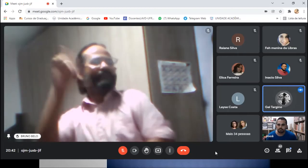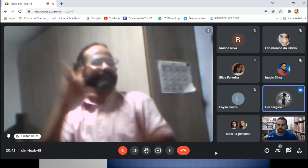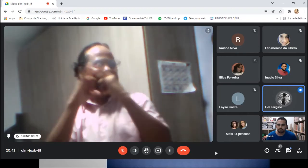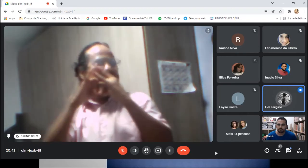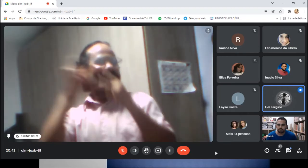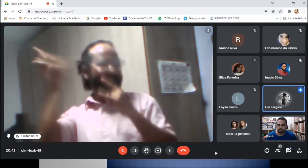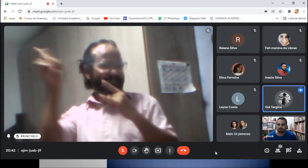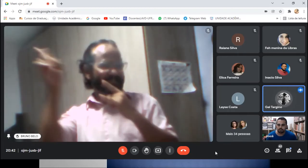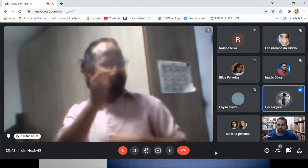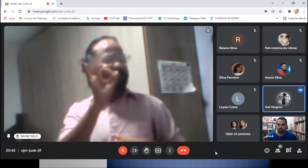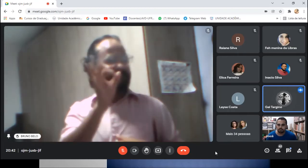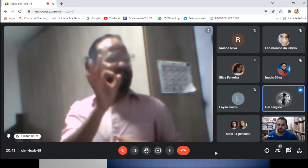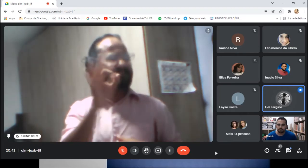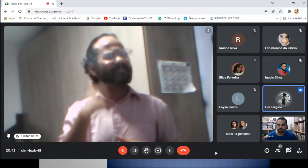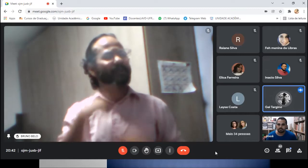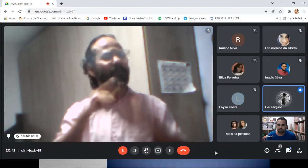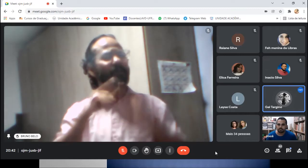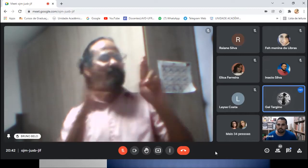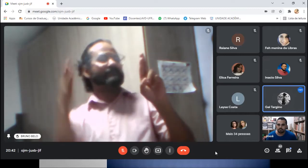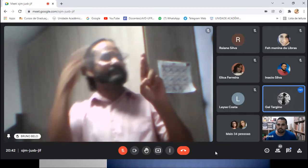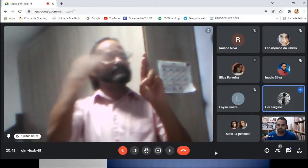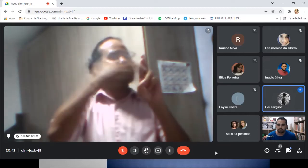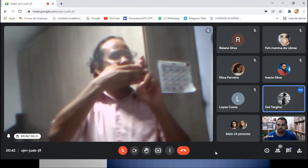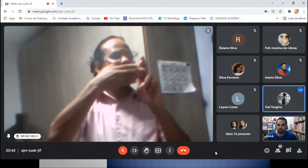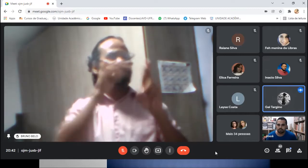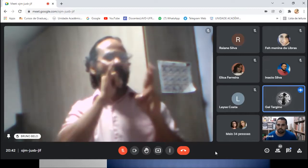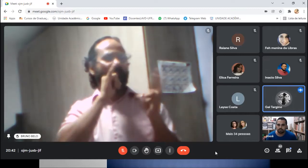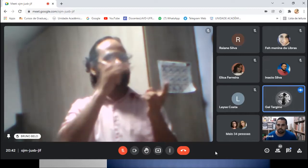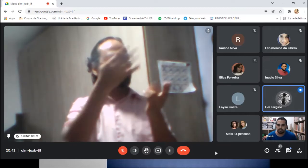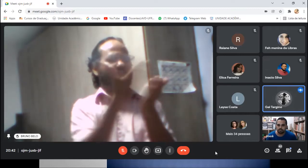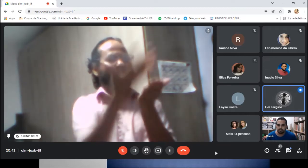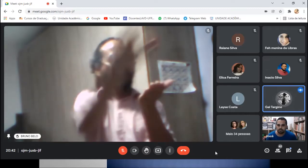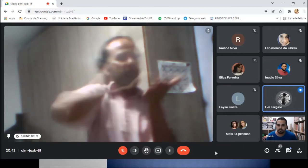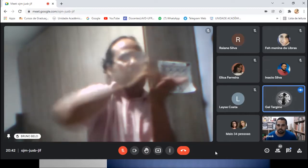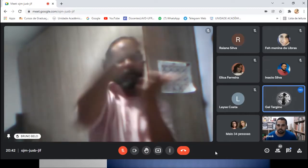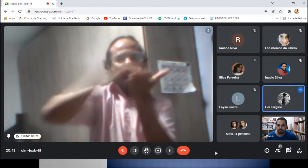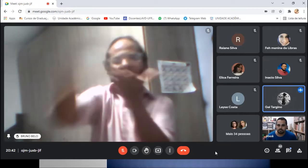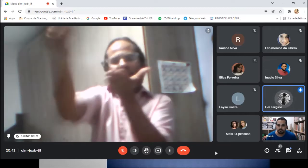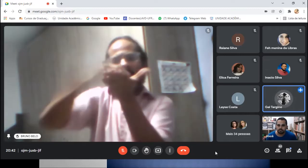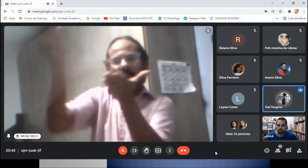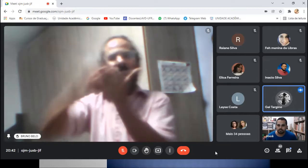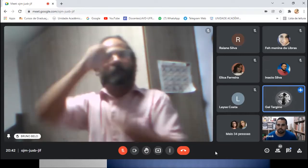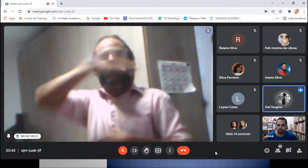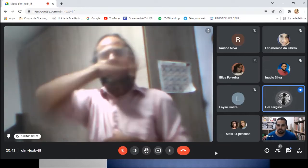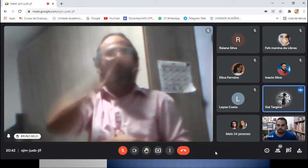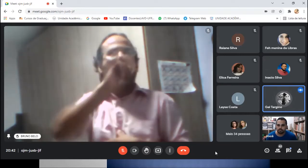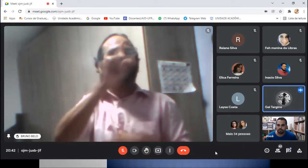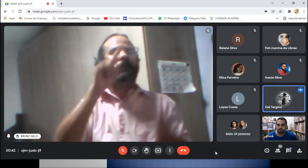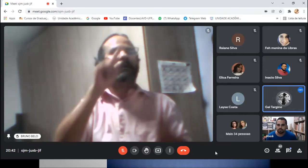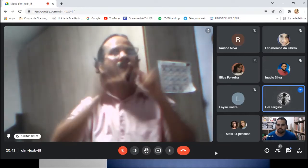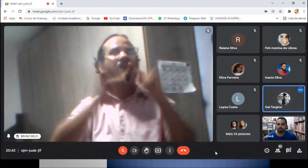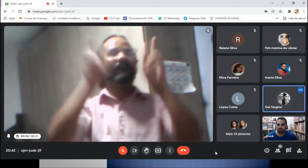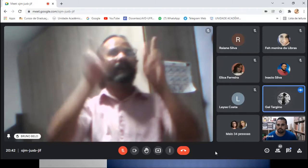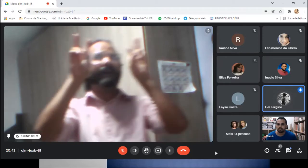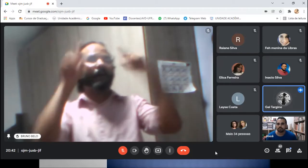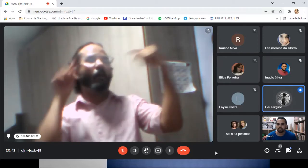outros países, como os Estados Unidos, a referência que eles utilizam